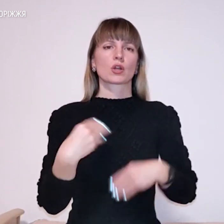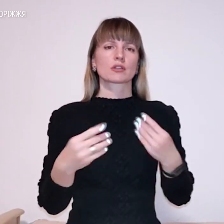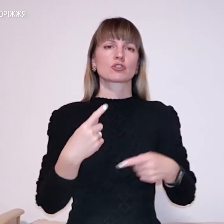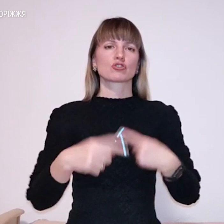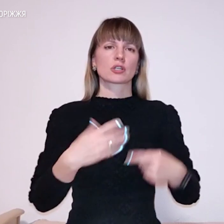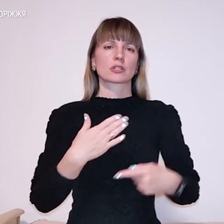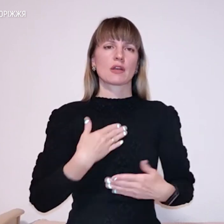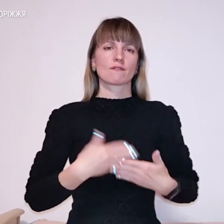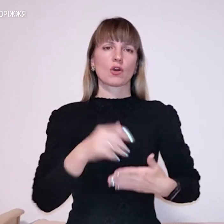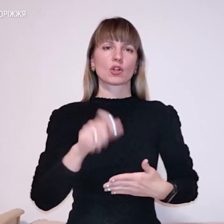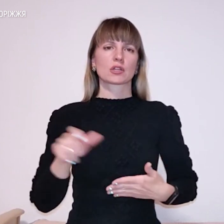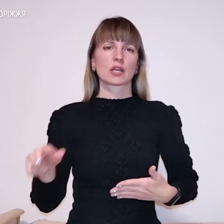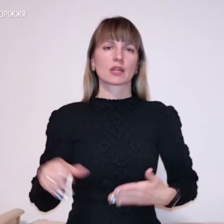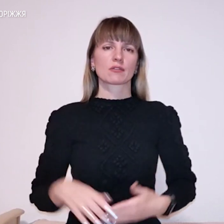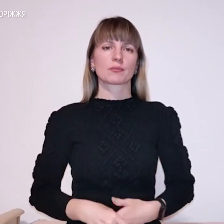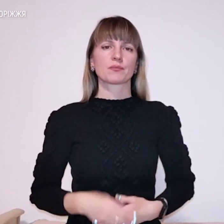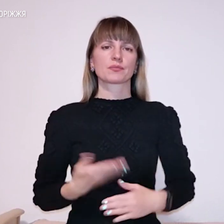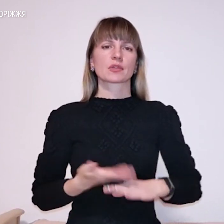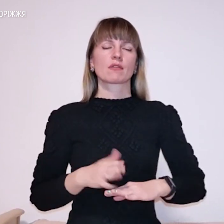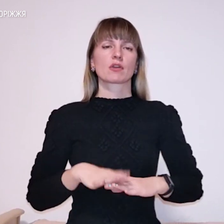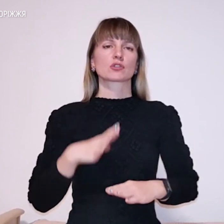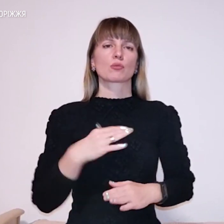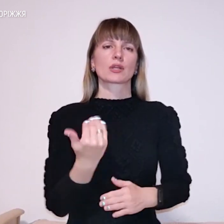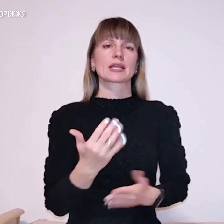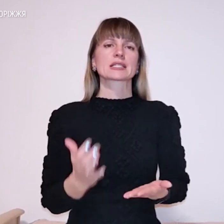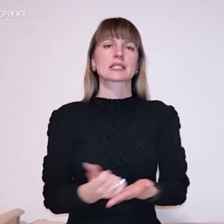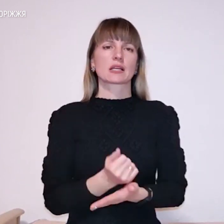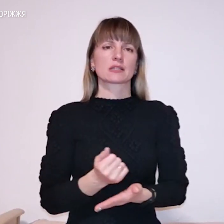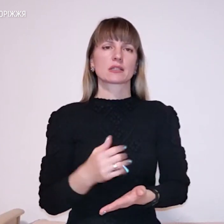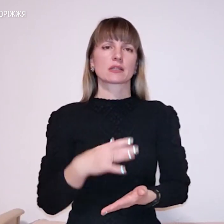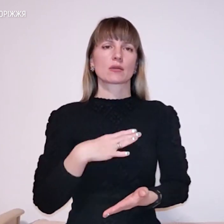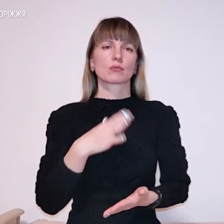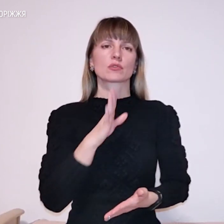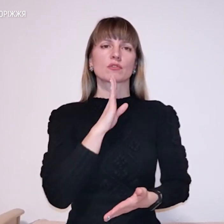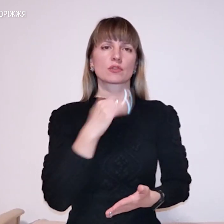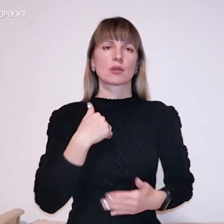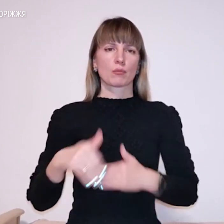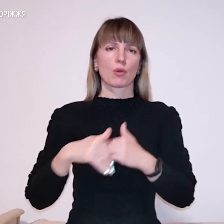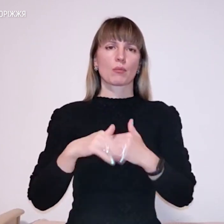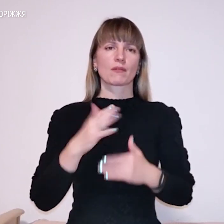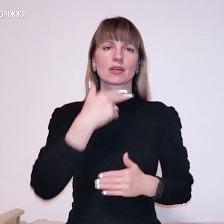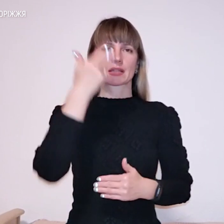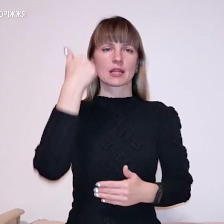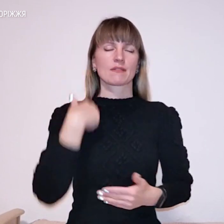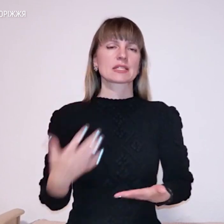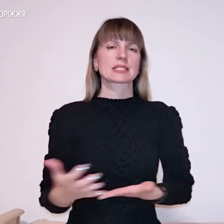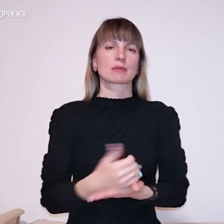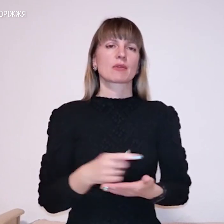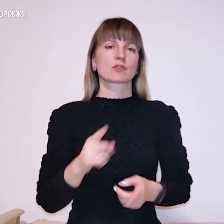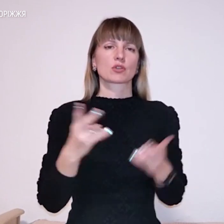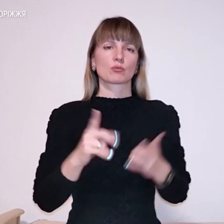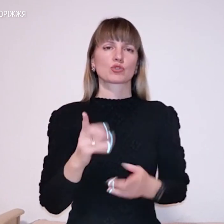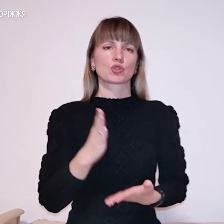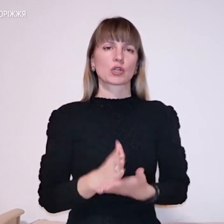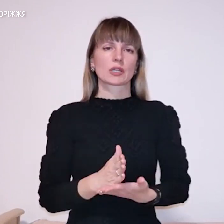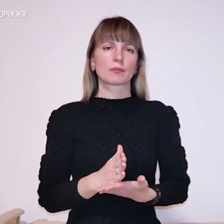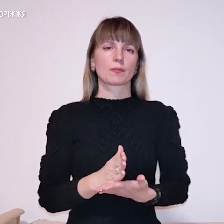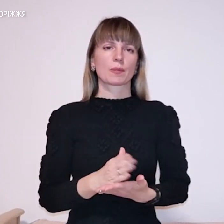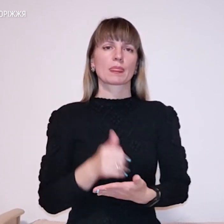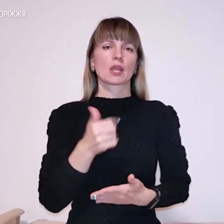наших волонтерів. Важко було їх знайти. Дякую, що були дівчата нам допомогли в Італії, нам це зібрали, все ж все необхідно шиє. Тому що добре, коли варили